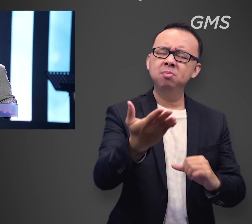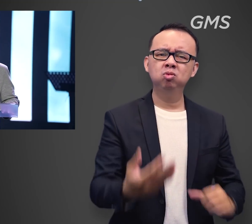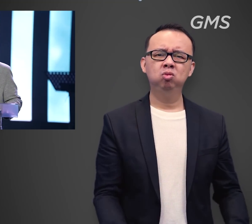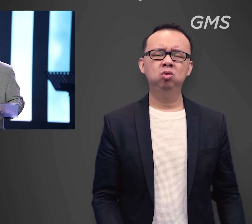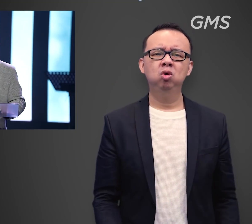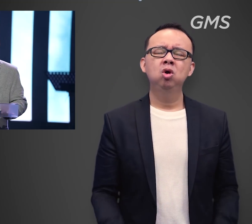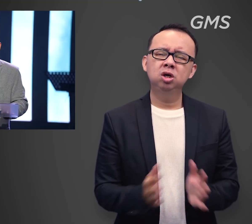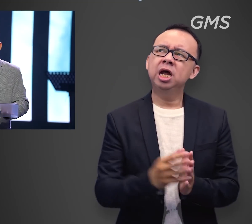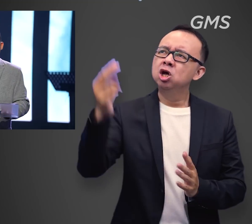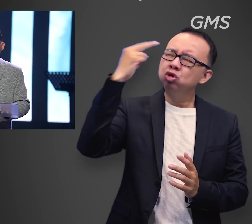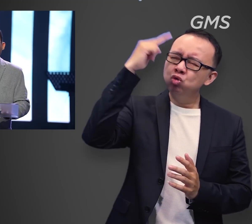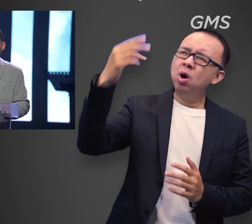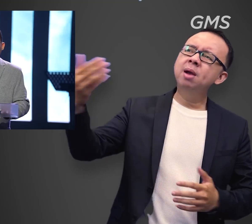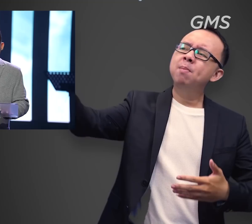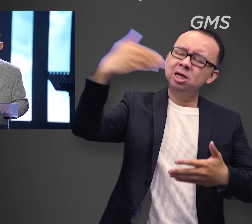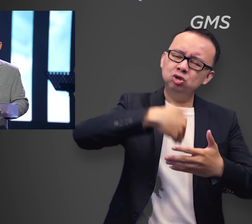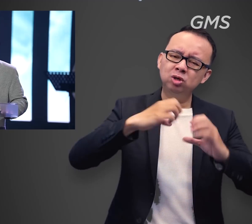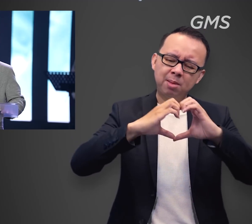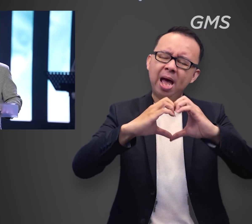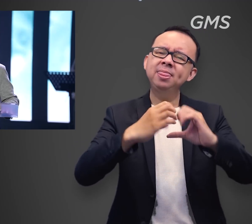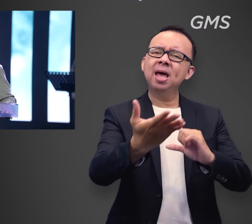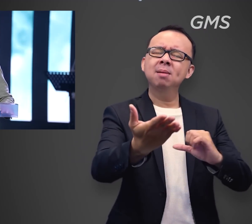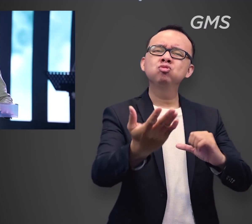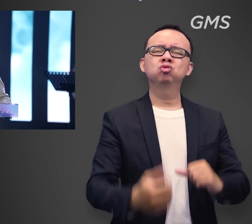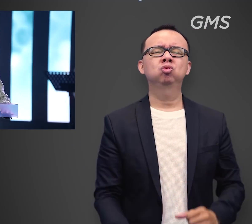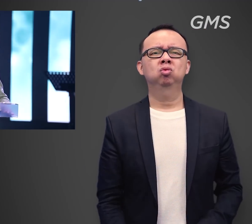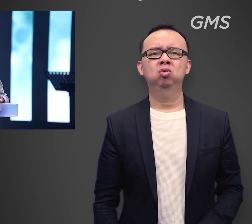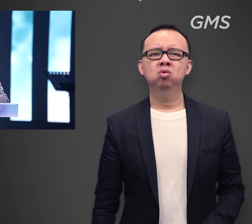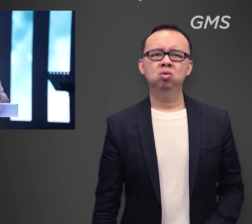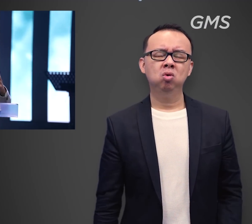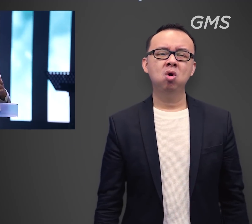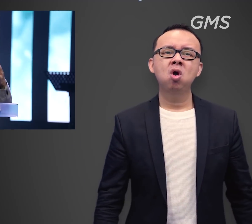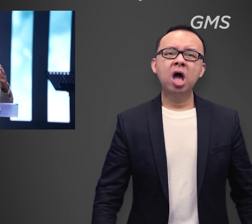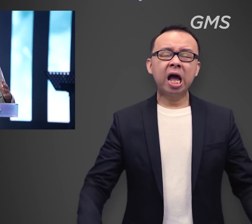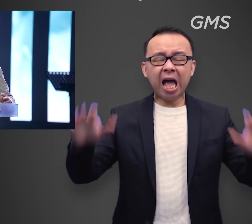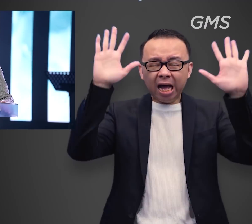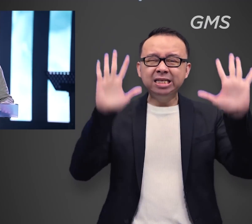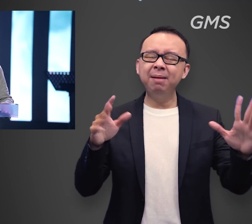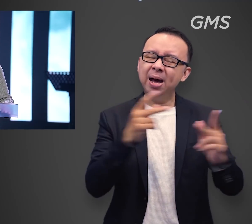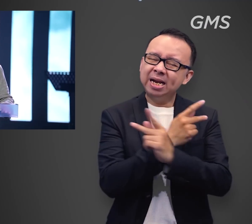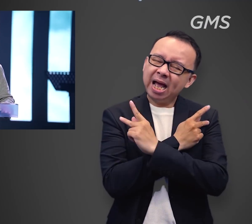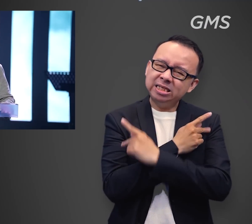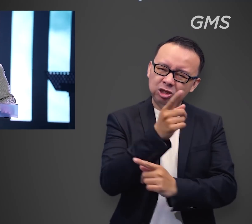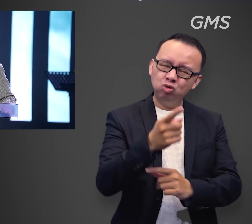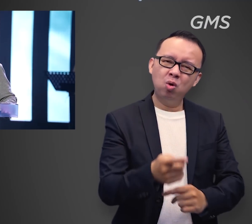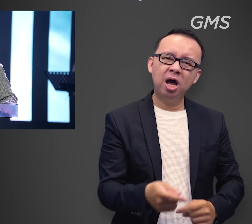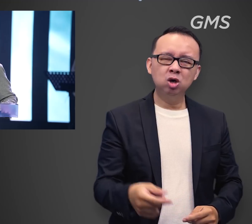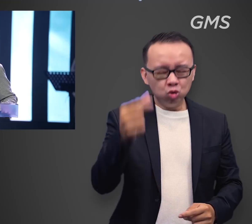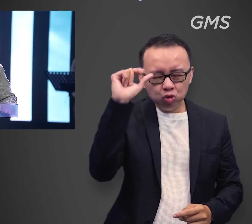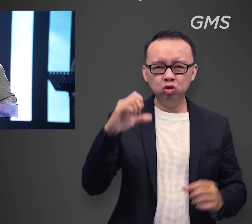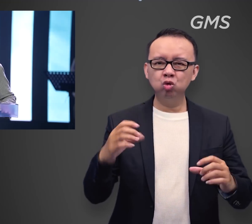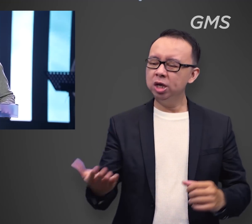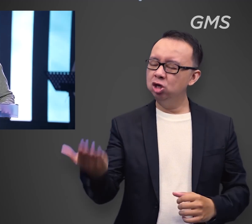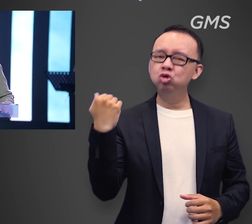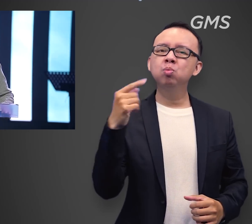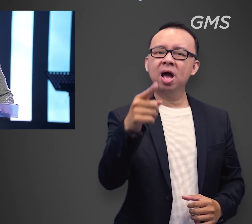hidupmu sebagai Tuhan dan Raja. Di mana keajaiban kasih-Nya kau izinkan terbuka di hidupmu. Maka akan